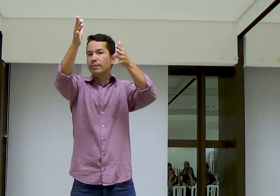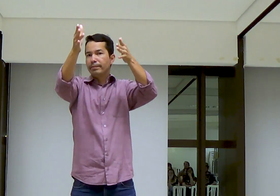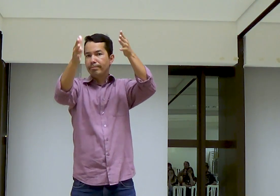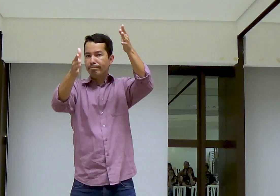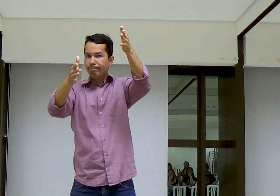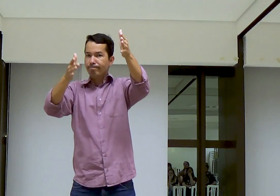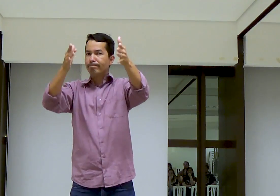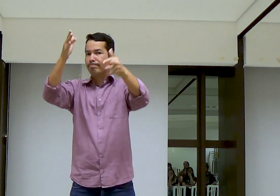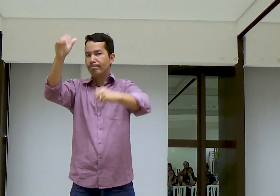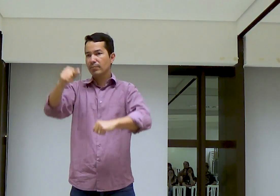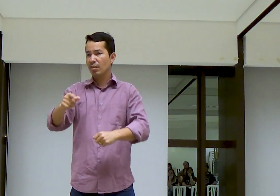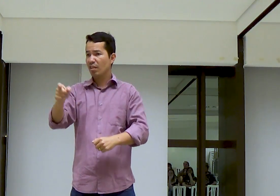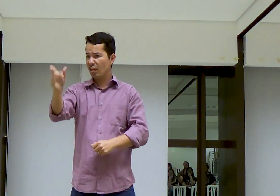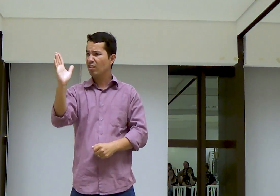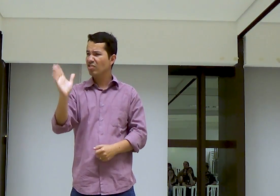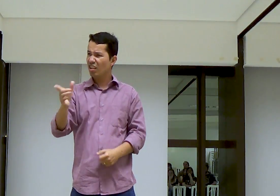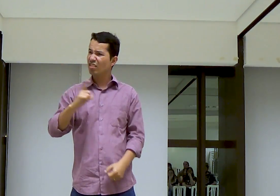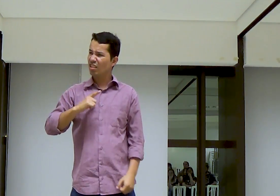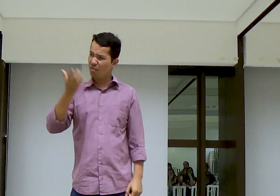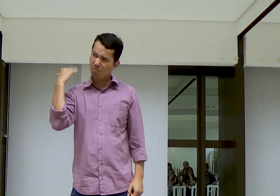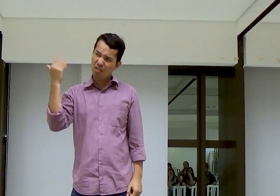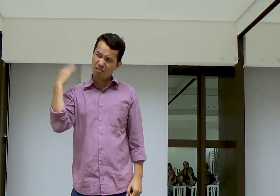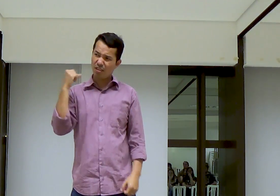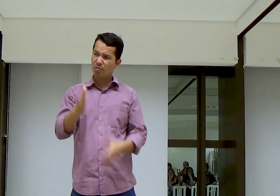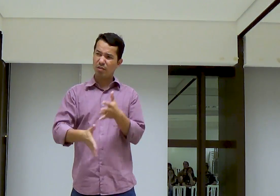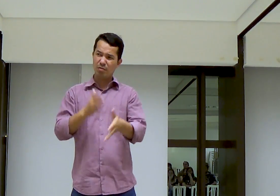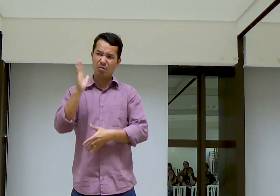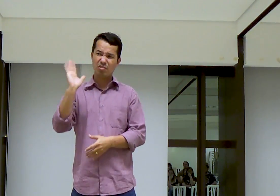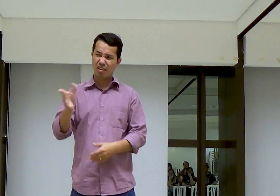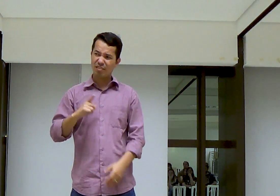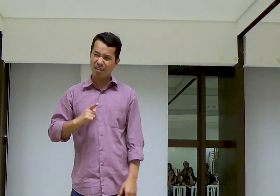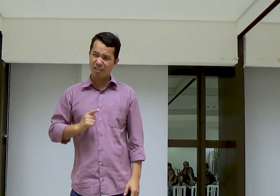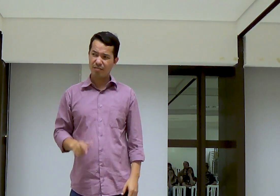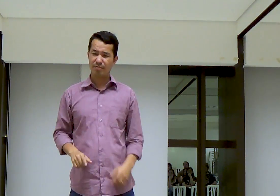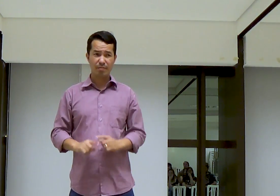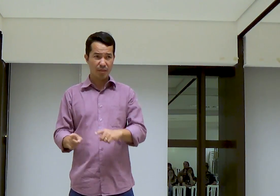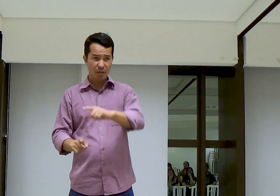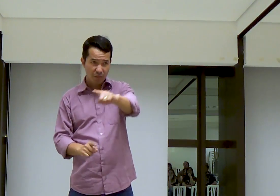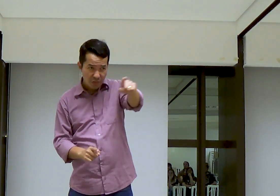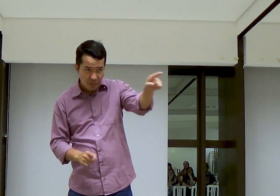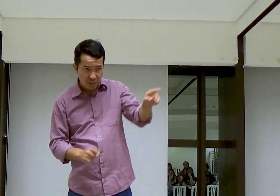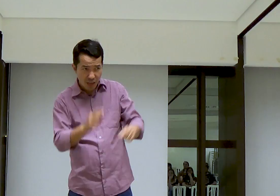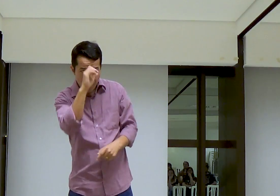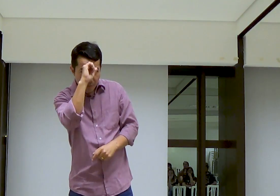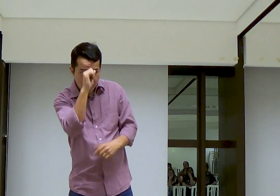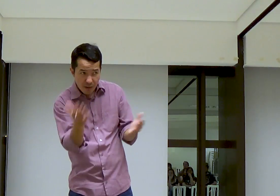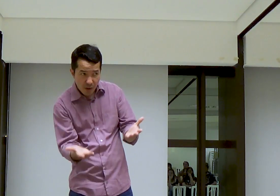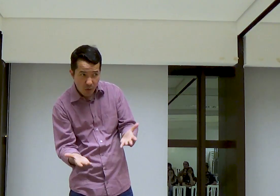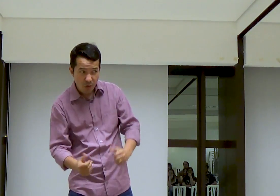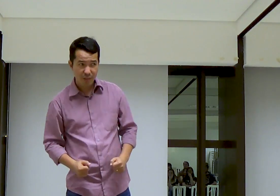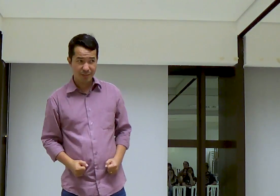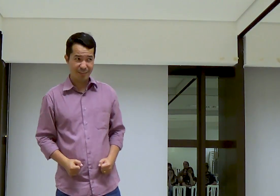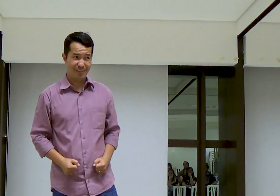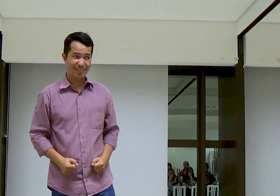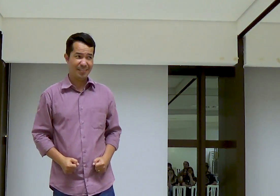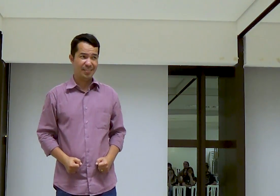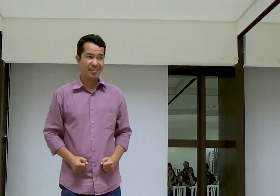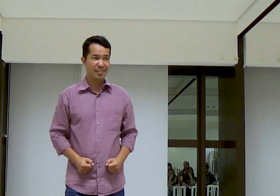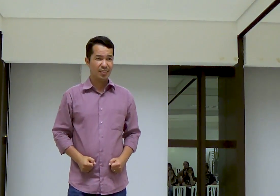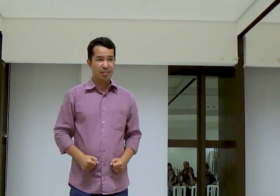vidas, sim, Deus tem usado as suas vidas. Você que está aprendendo